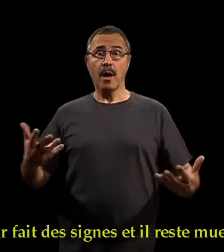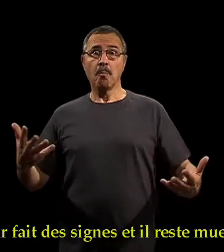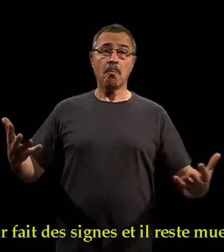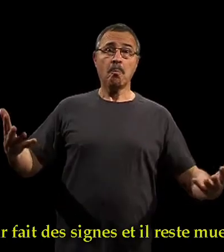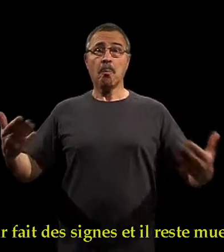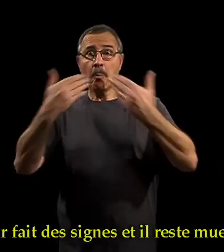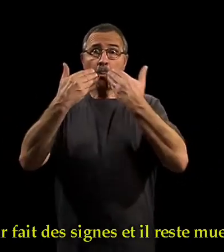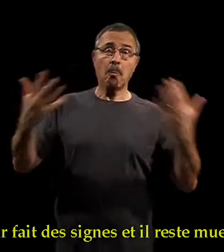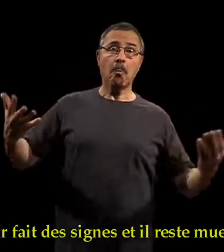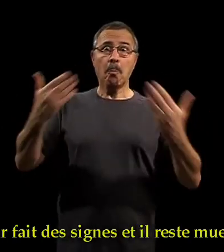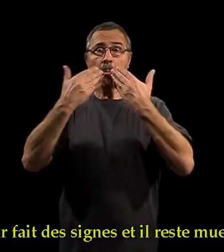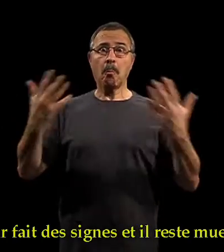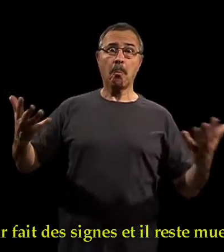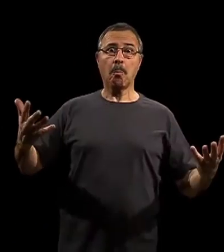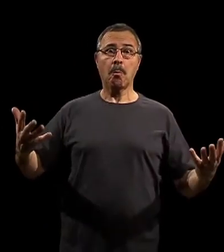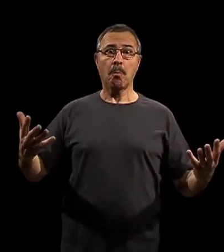Il leur fait des signes et il reste muet.